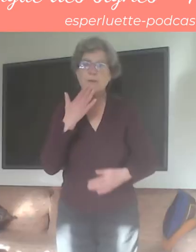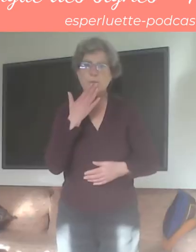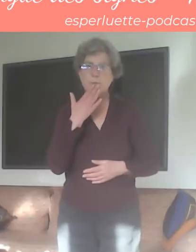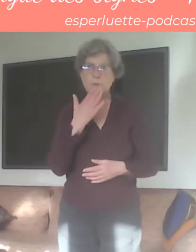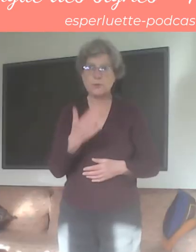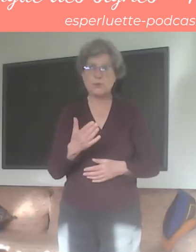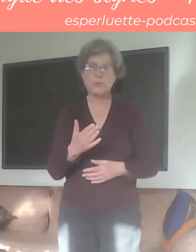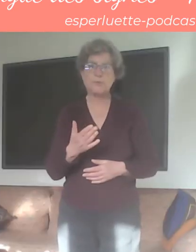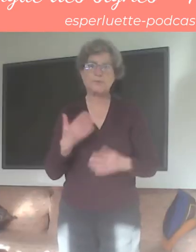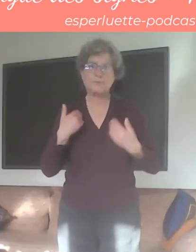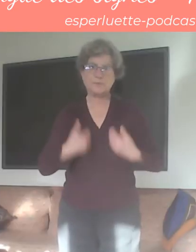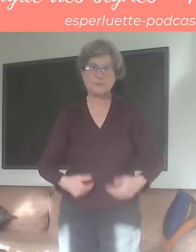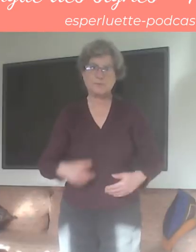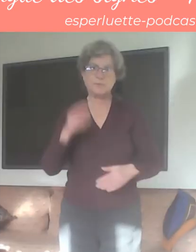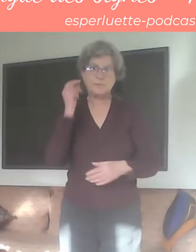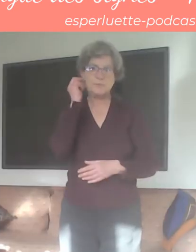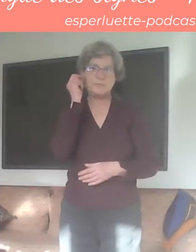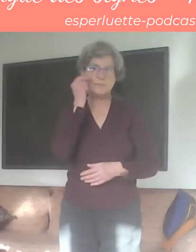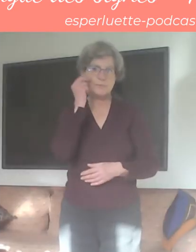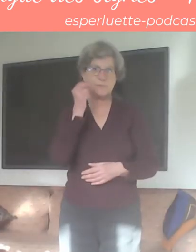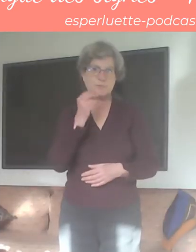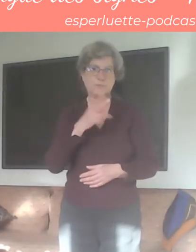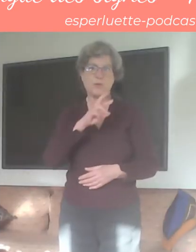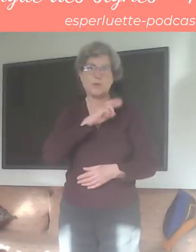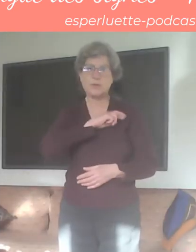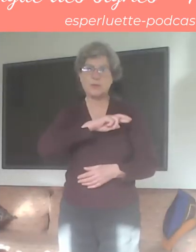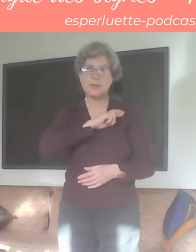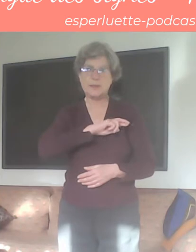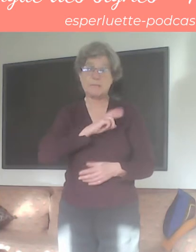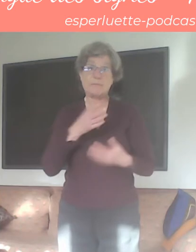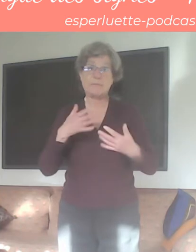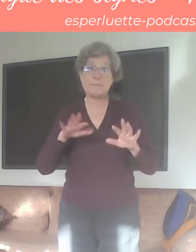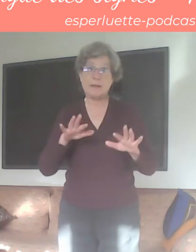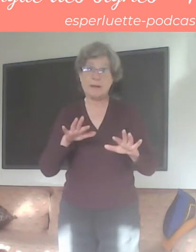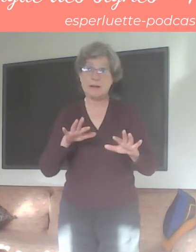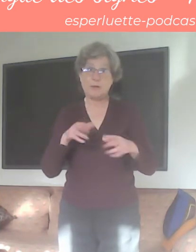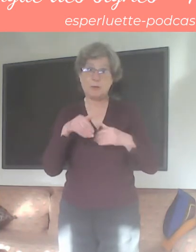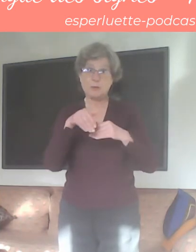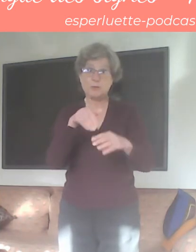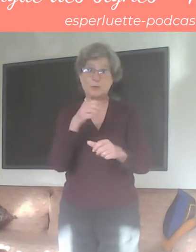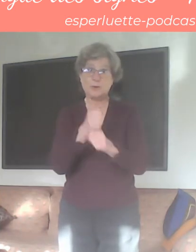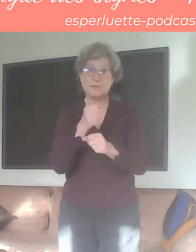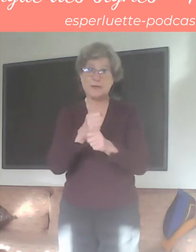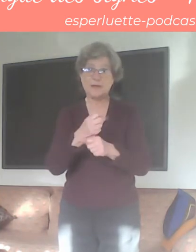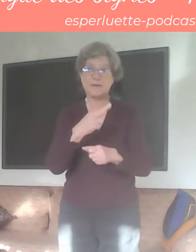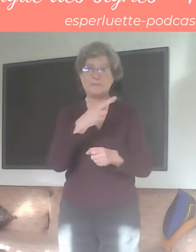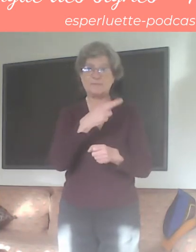Bonjour, je m'appelle Agnès Wurch, je suis une jeune retraitée, mais je vais continuer à travailler quand même dans le domaine